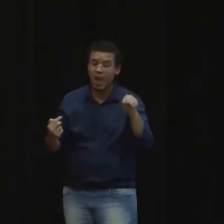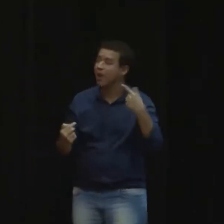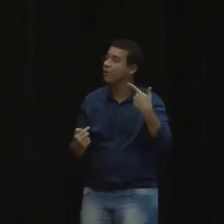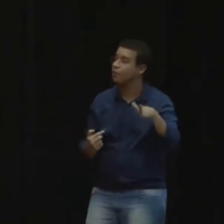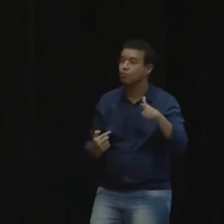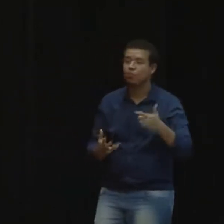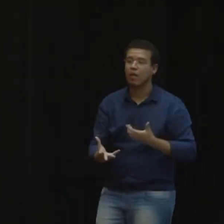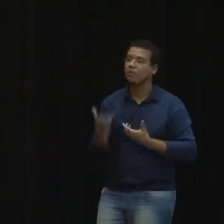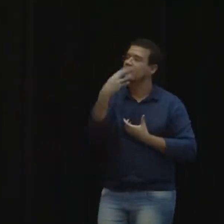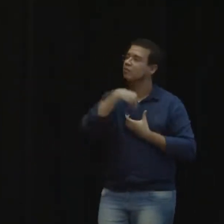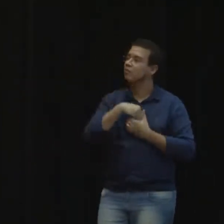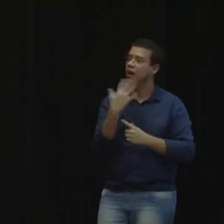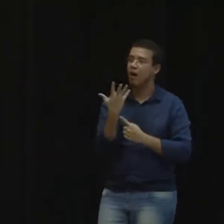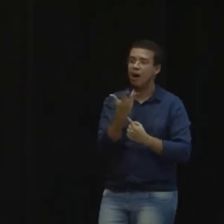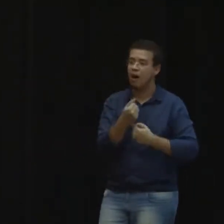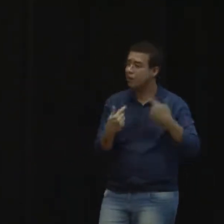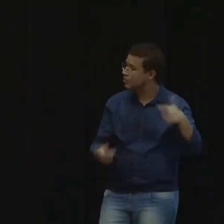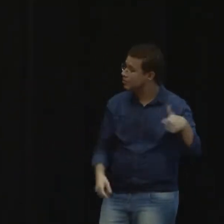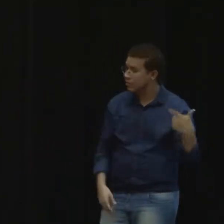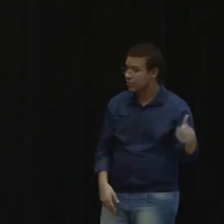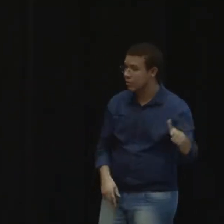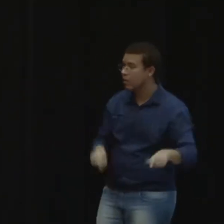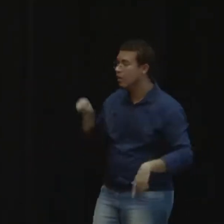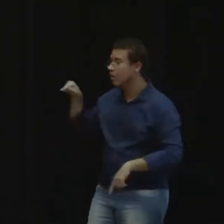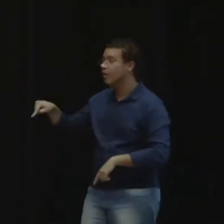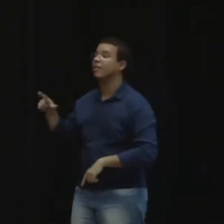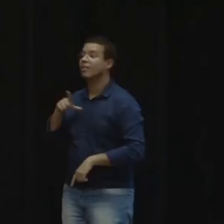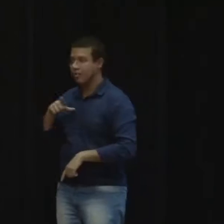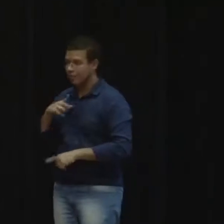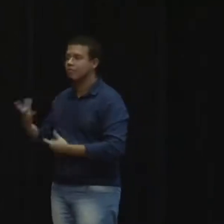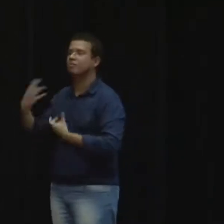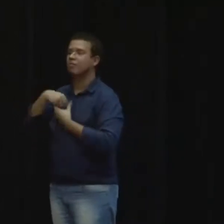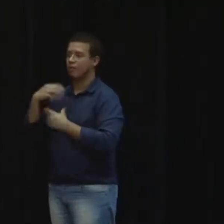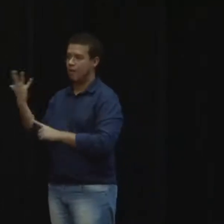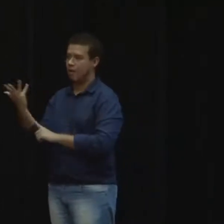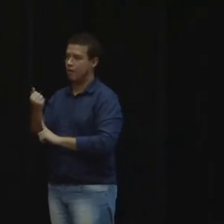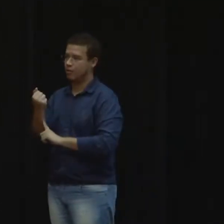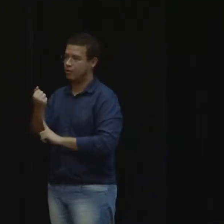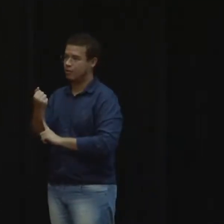ouvinte narravam a história com proficiência, mas um tinha arte e o outro...